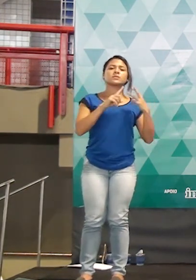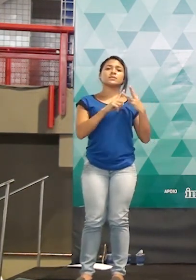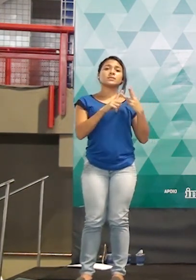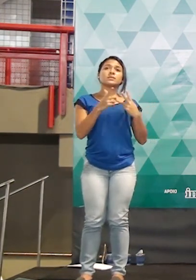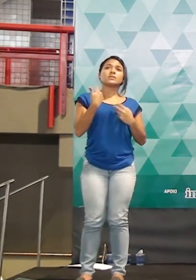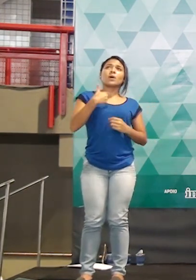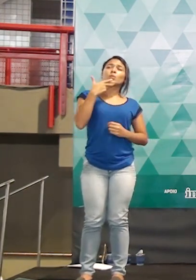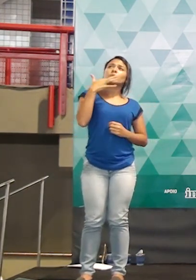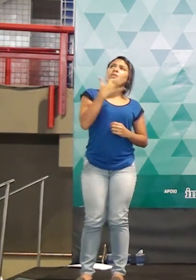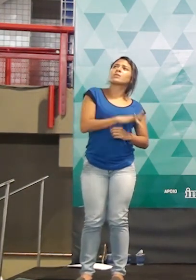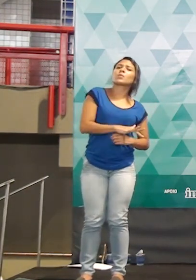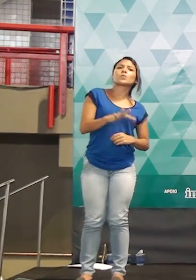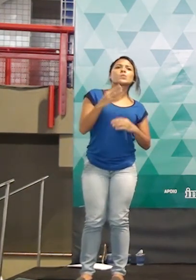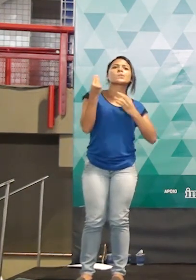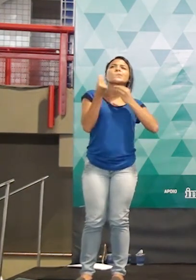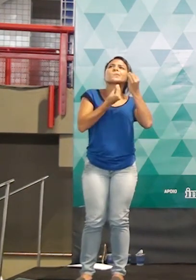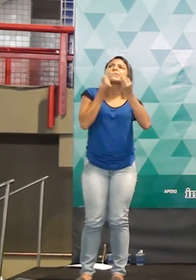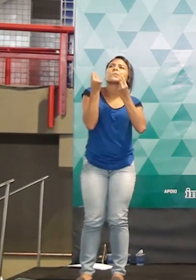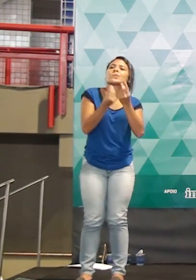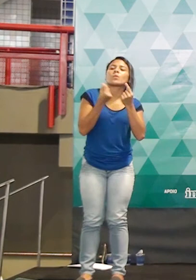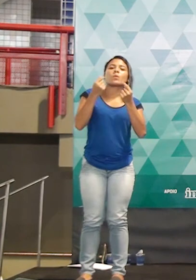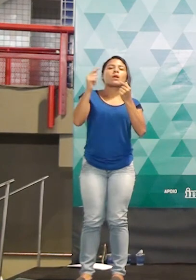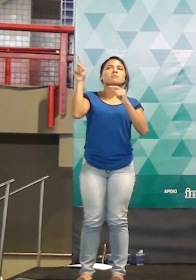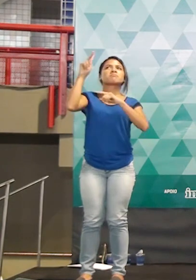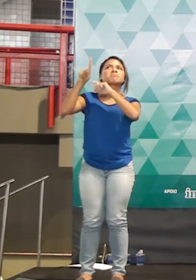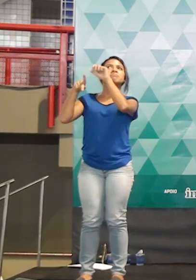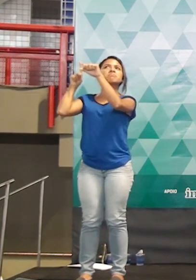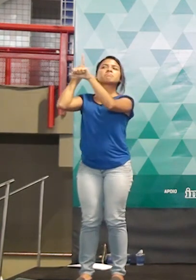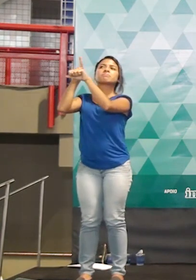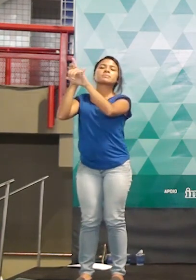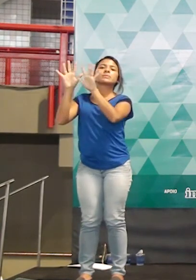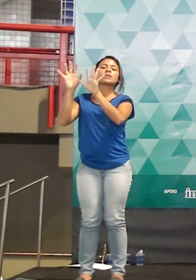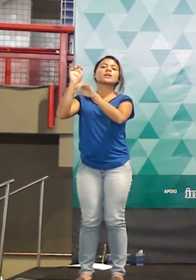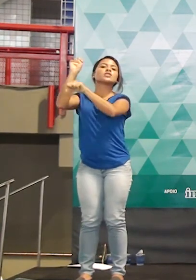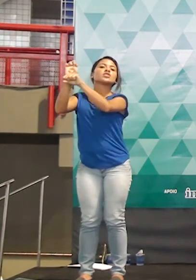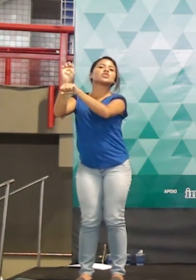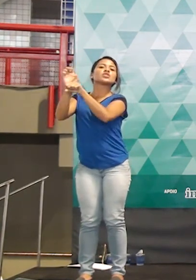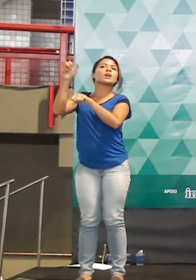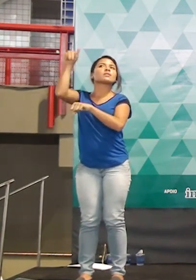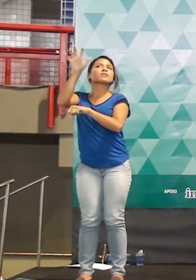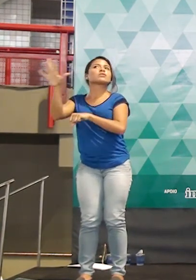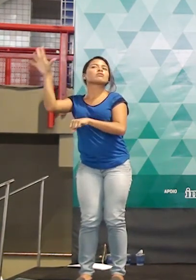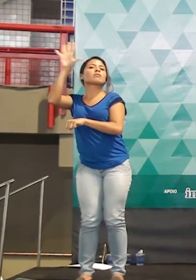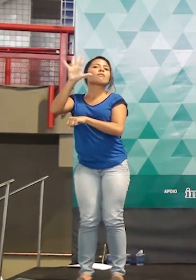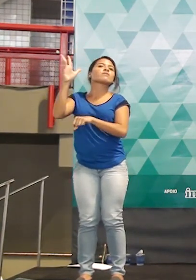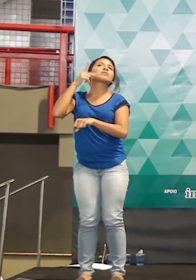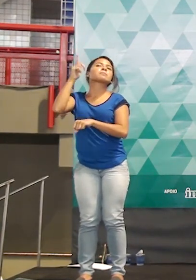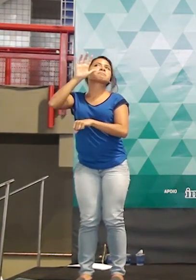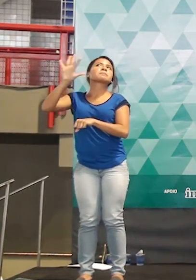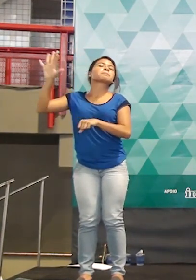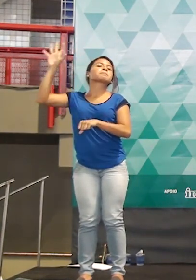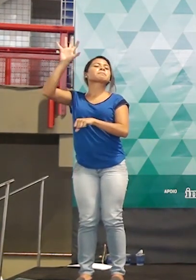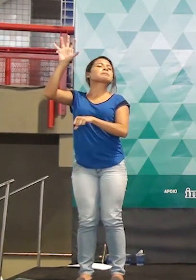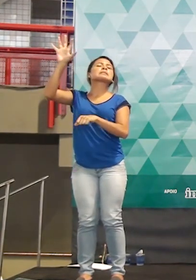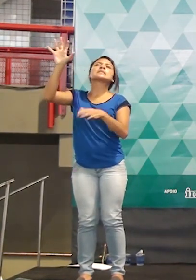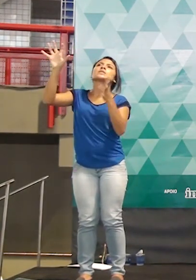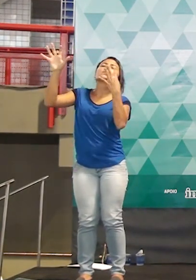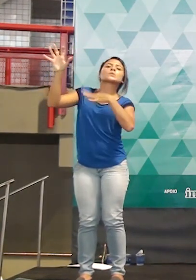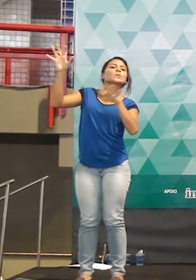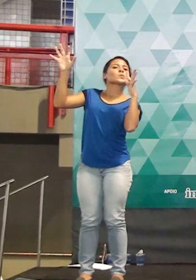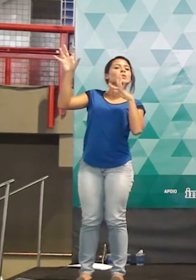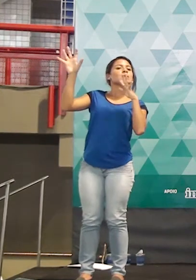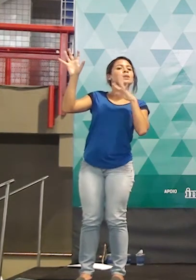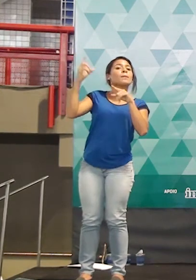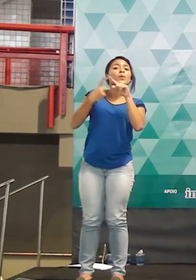não teria uma propriedade de falar desse assunto como nós, que eles sabem o que é seca pela revista e